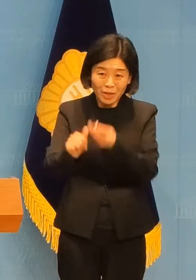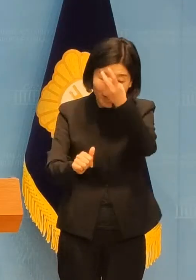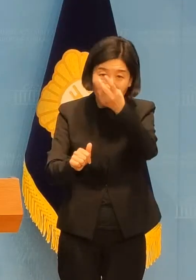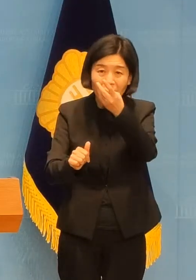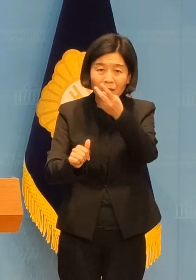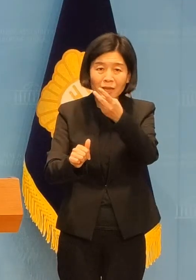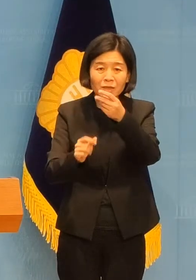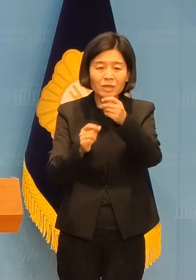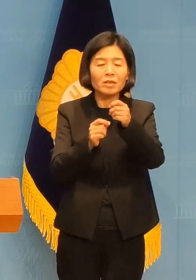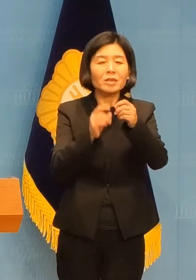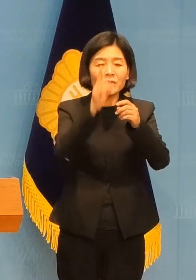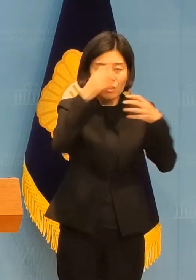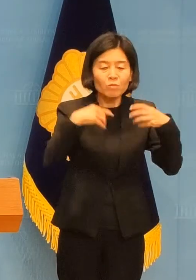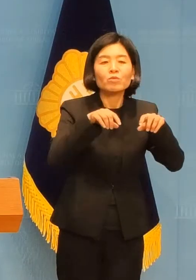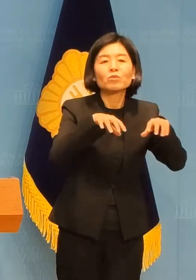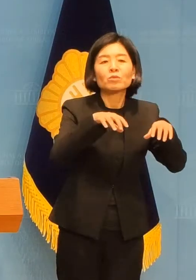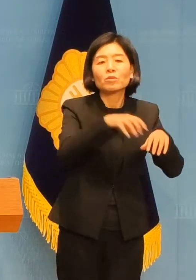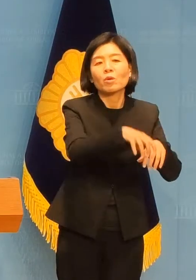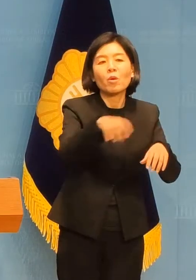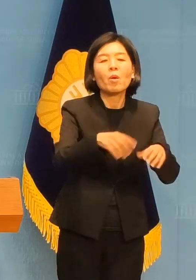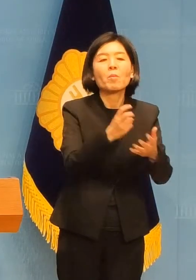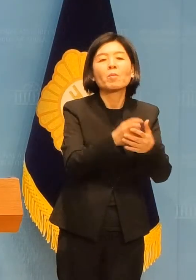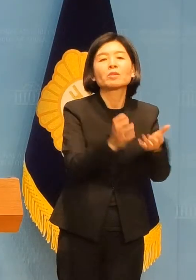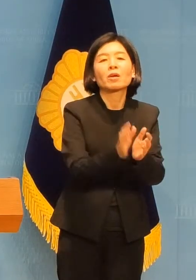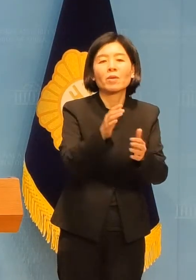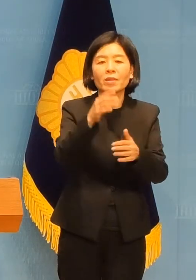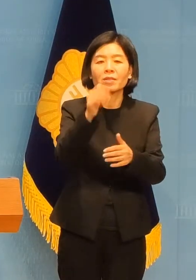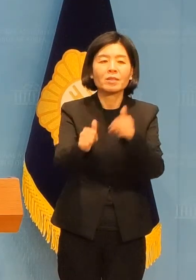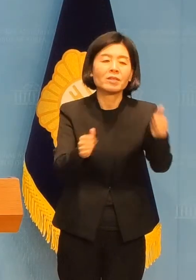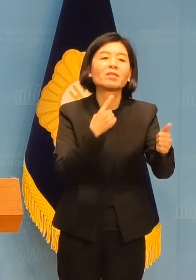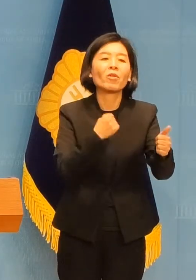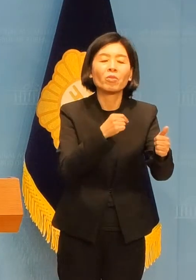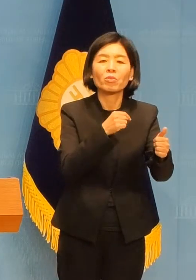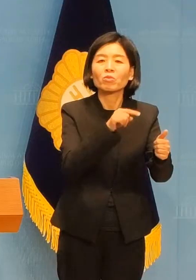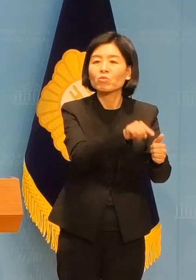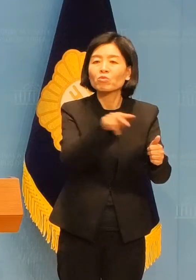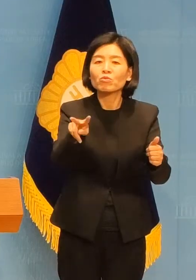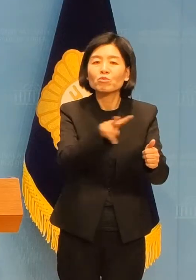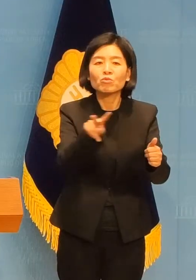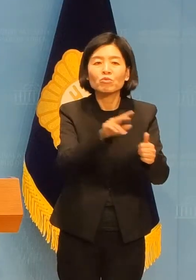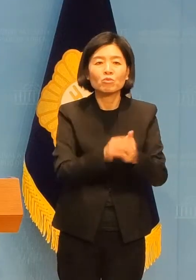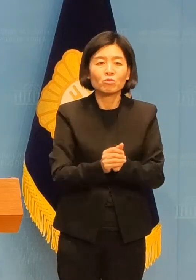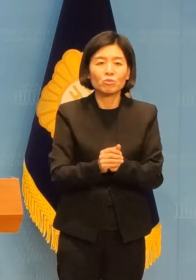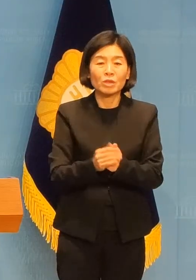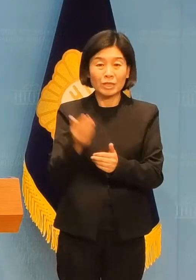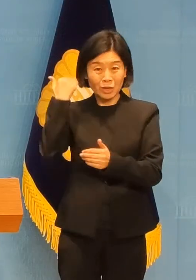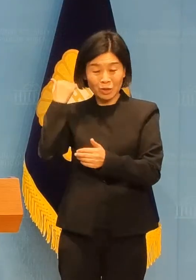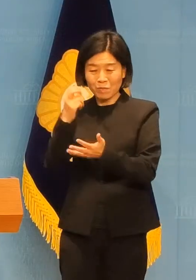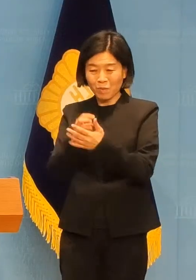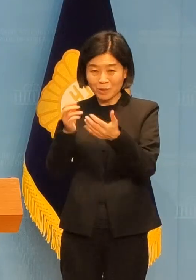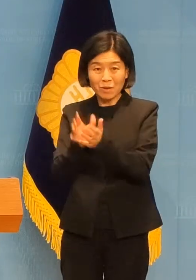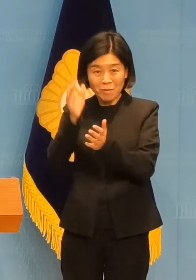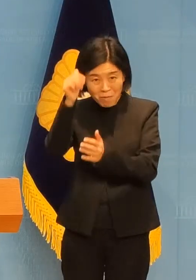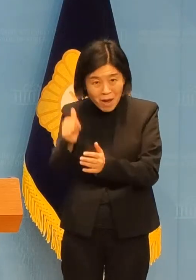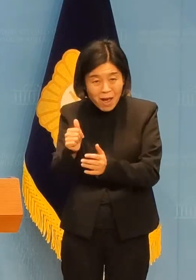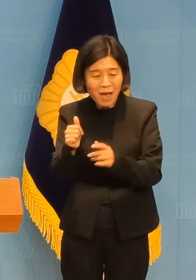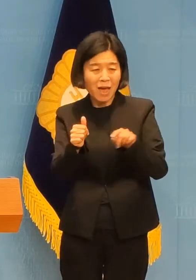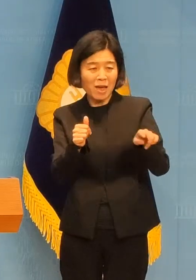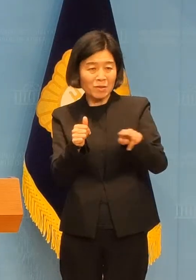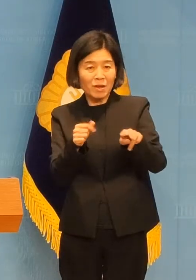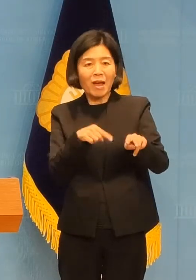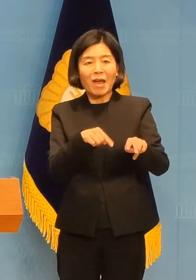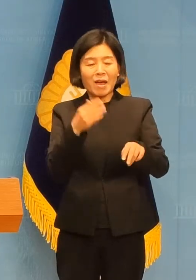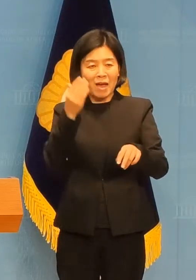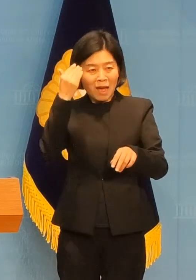점입니다. 사법부가 전직 법무부 장관이라는 이유로 전관 예우를 의식한 것 아니냐는